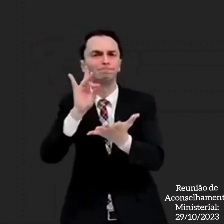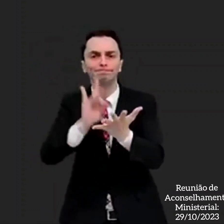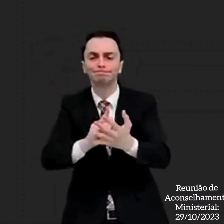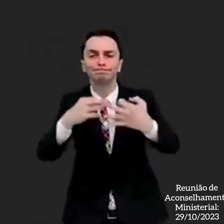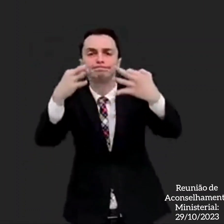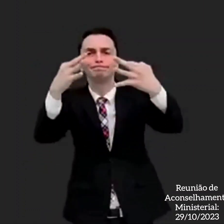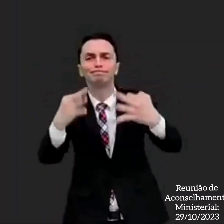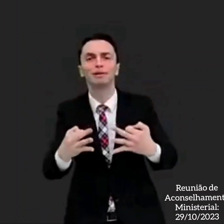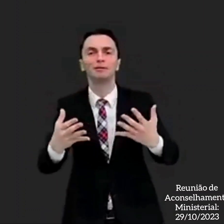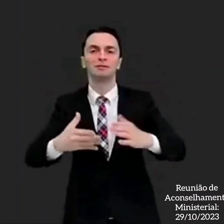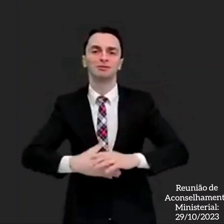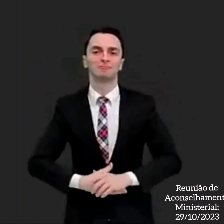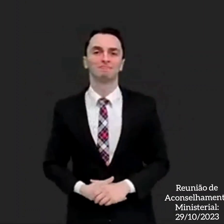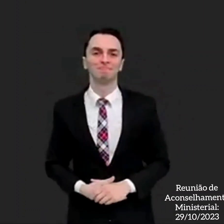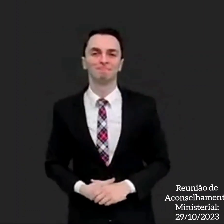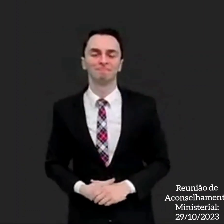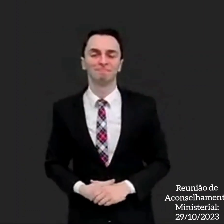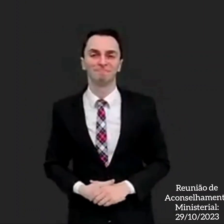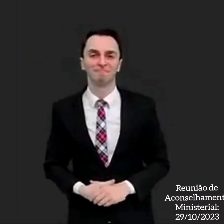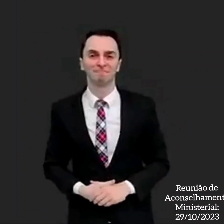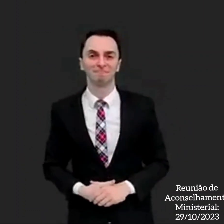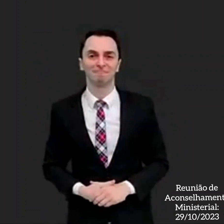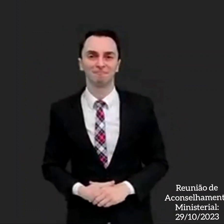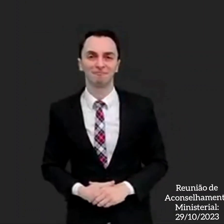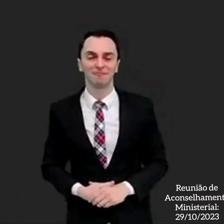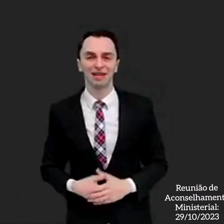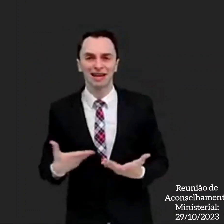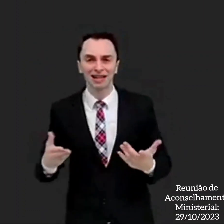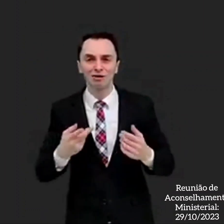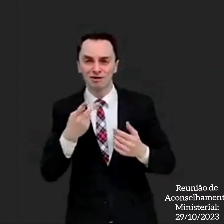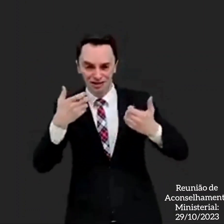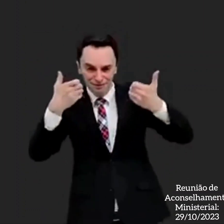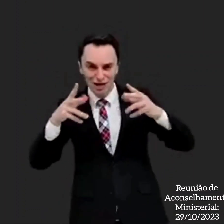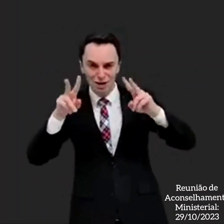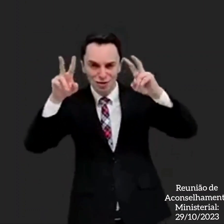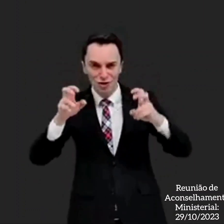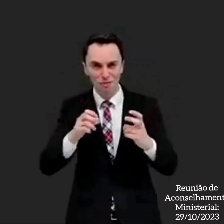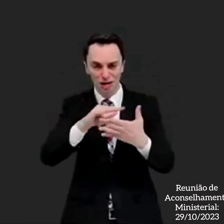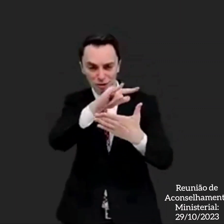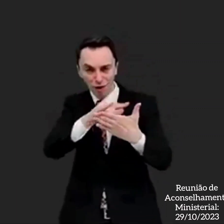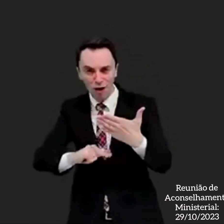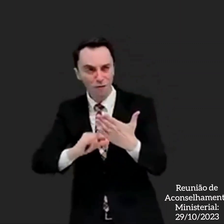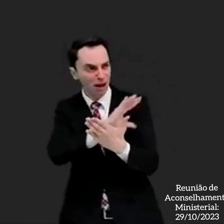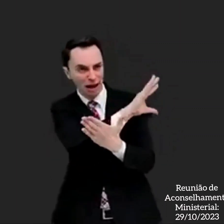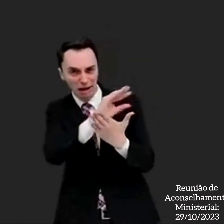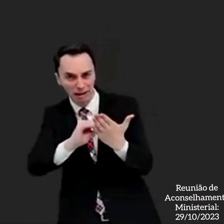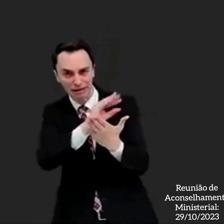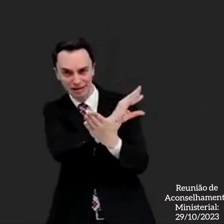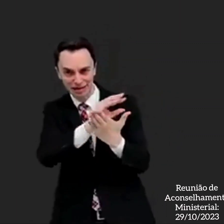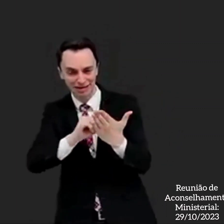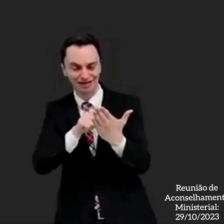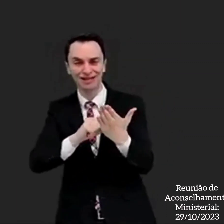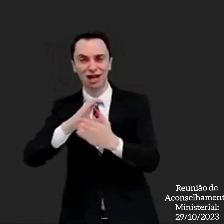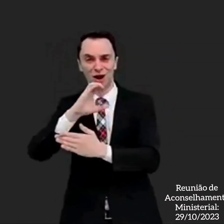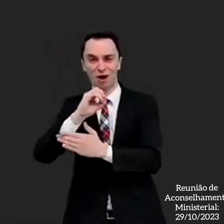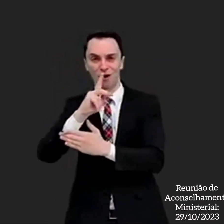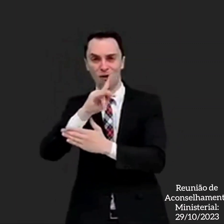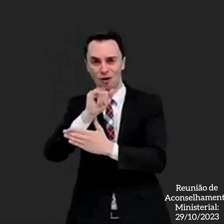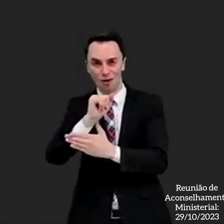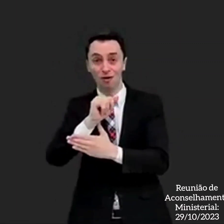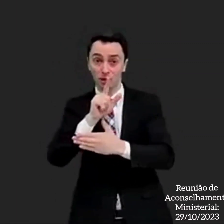Confessando e invocando a inspiração dessas citadas cópias, como sendo cópias,